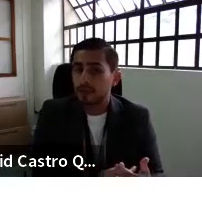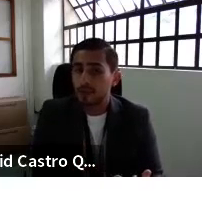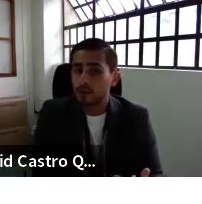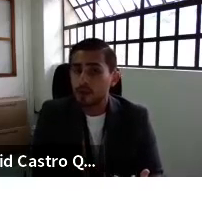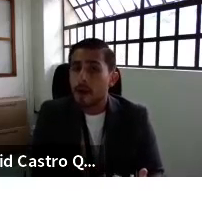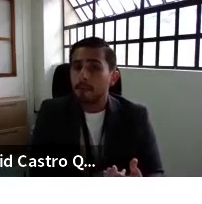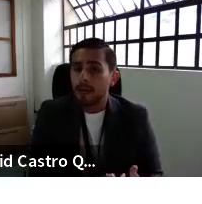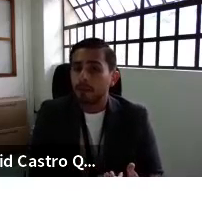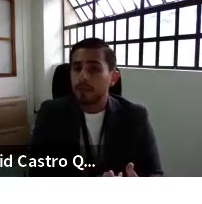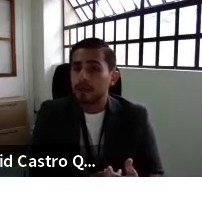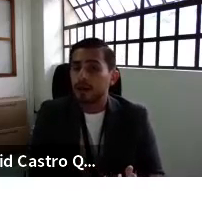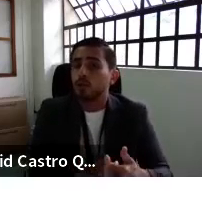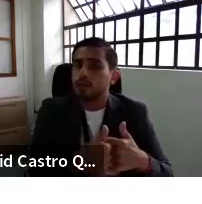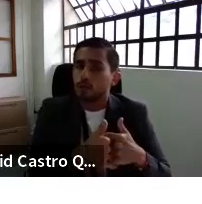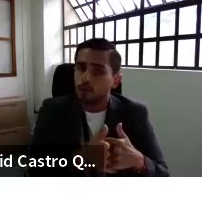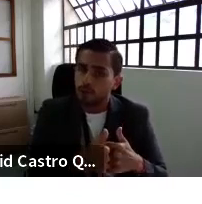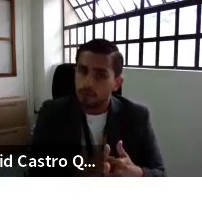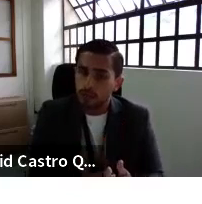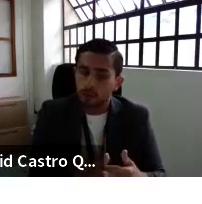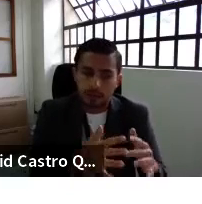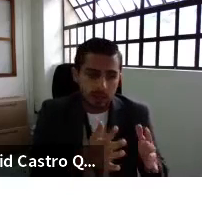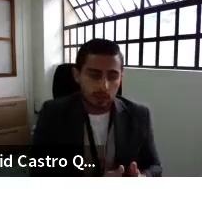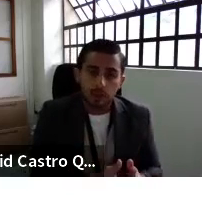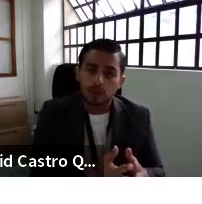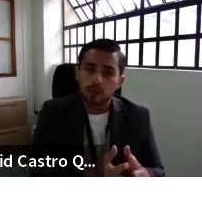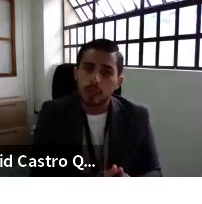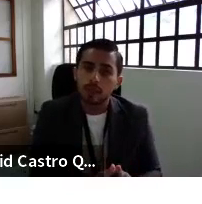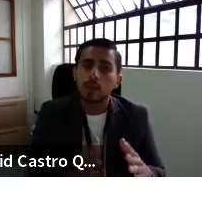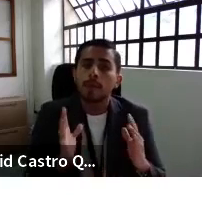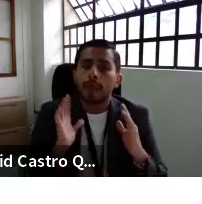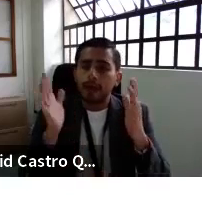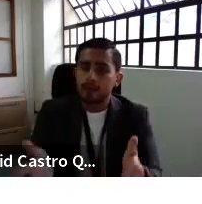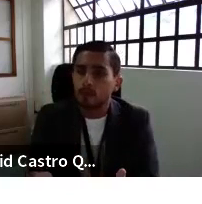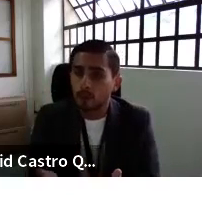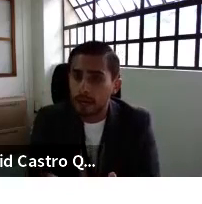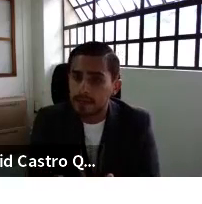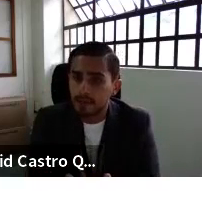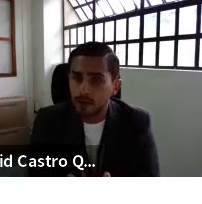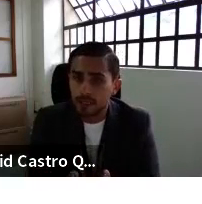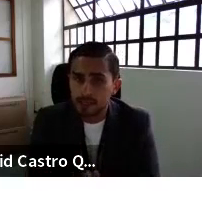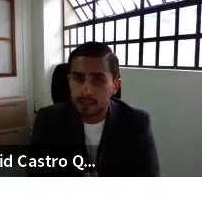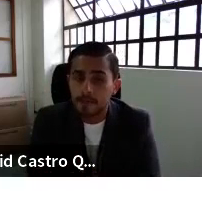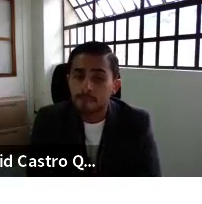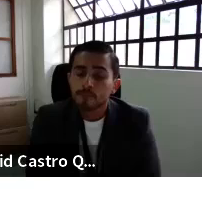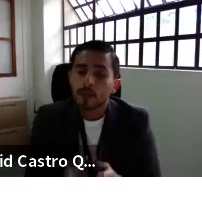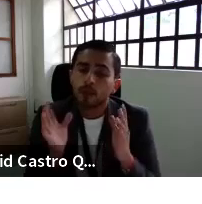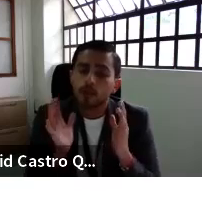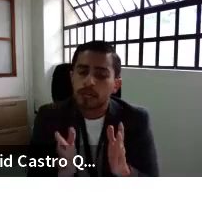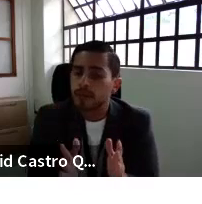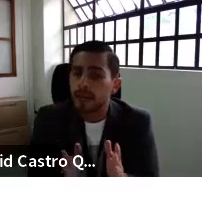efectivos para poder llevar nuestro conocimiento nuestra gestión de conocimiento a esas comunidades que más lo necesitan lo que ustedes ven